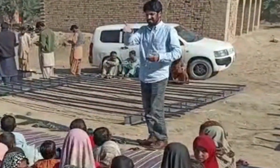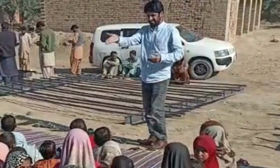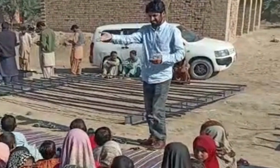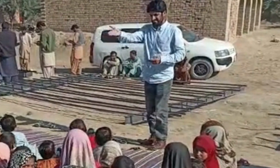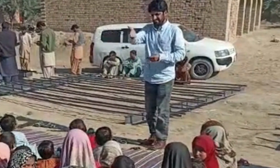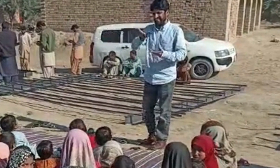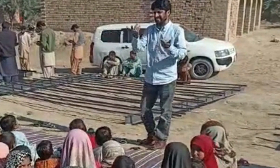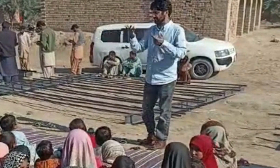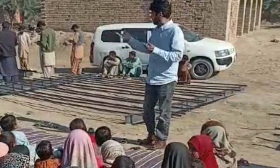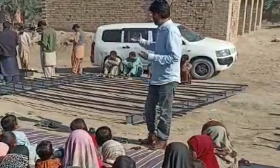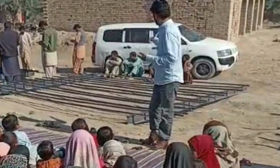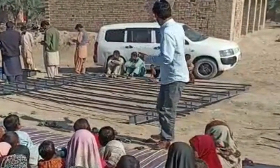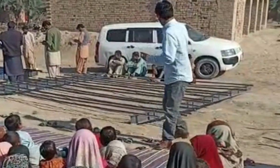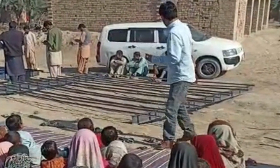شدید سردی کا محول ہے یہاں پر